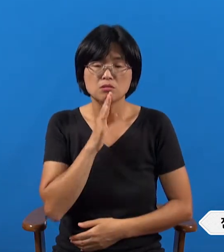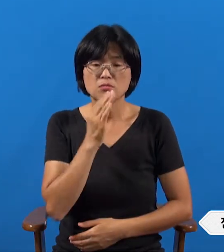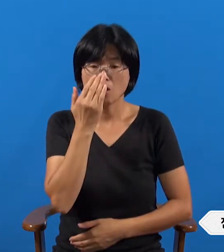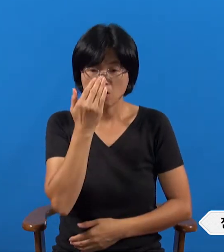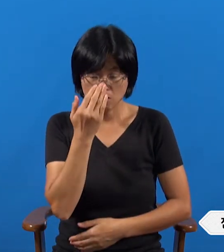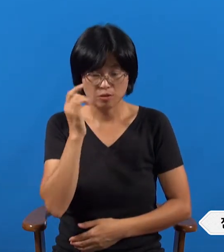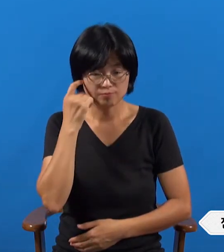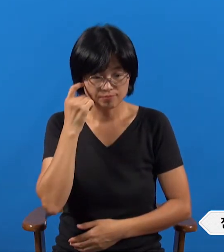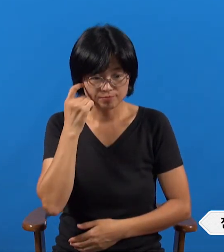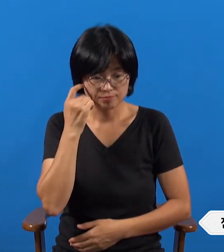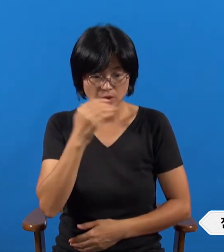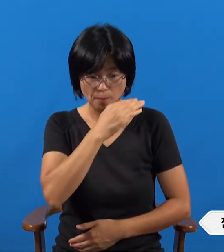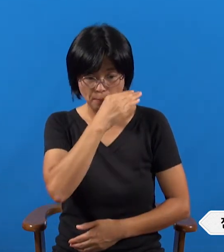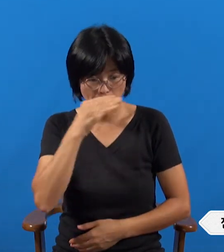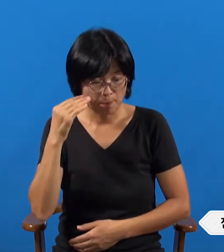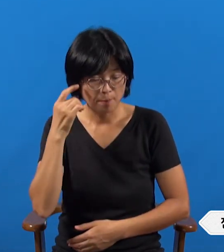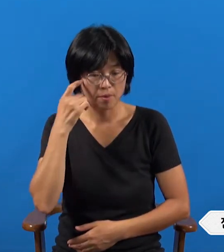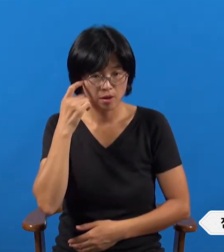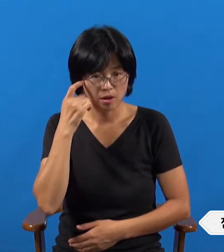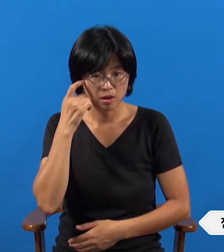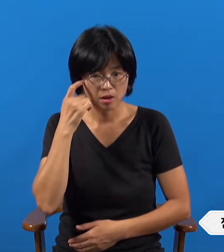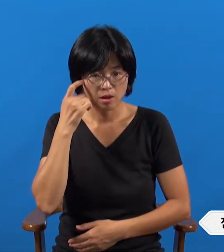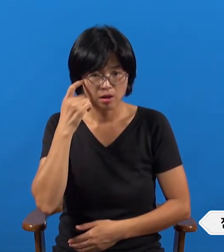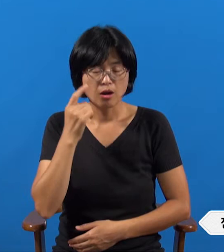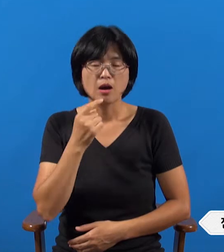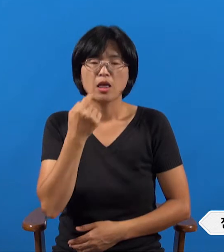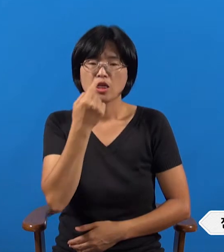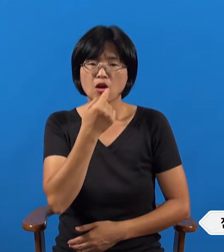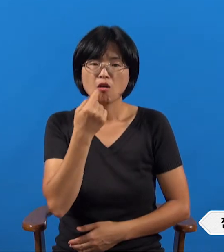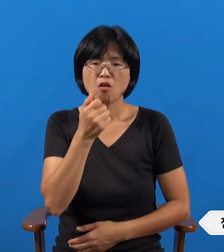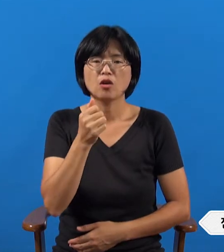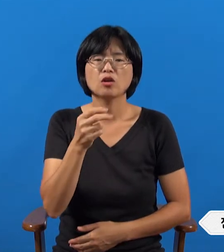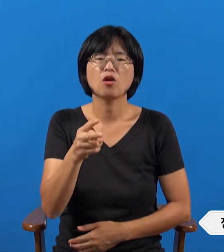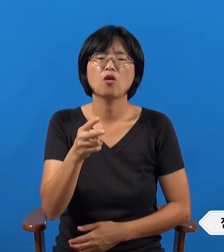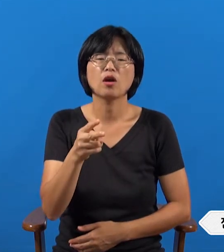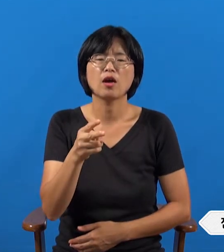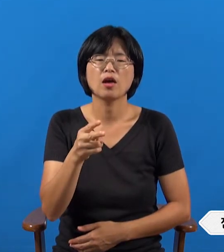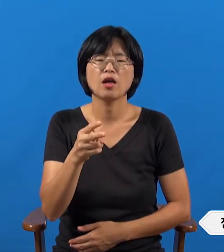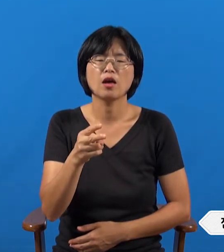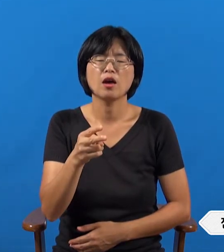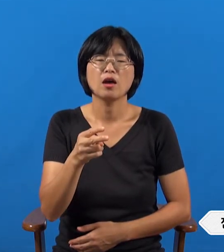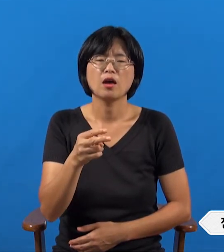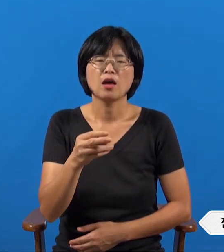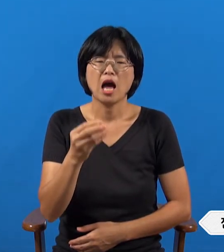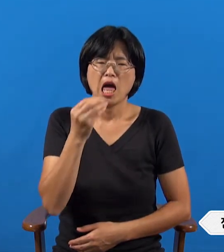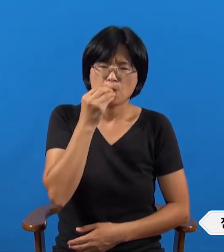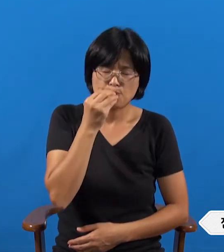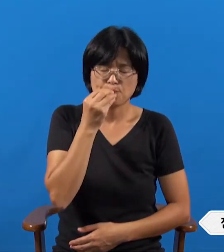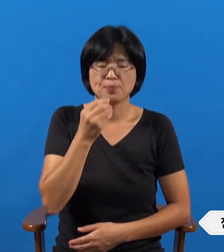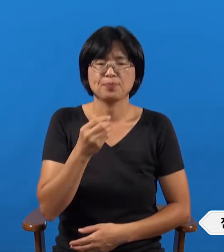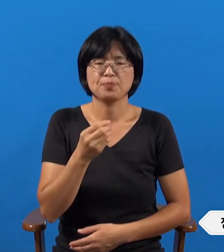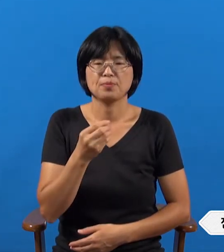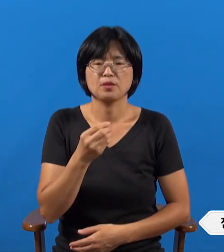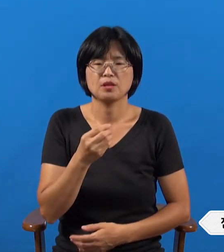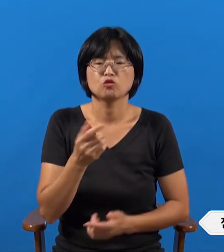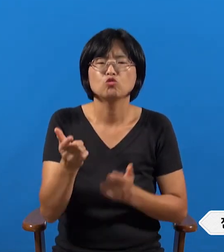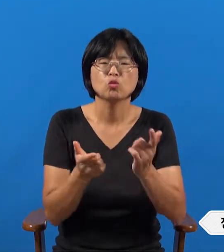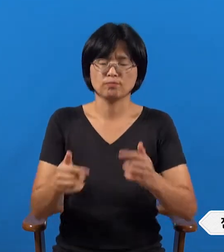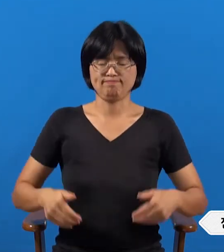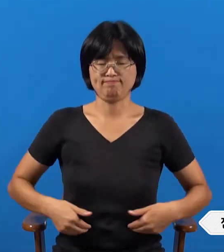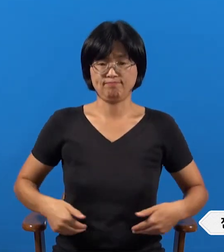참으로 경건하다고 생각한다면 자기 혀에 재갈을 물리는 자다라고 말씀하시고